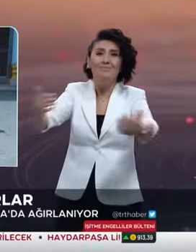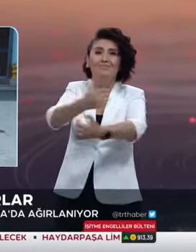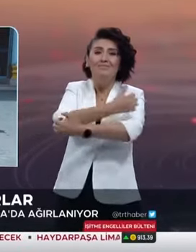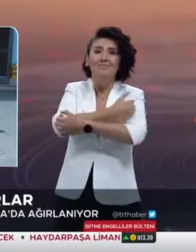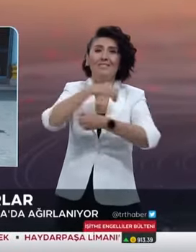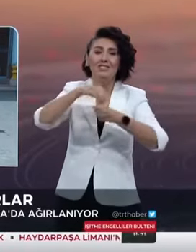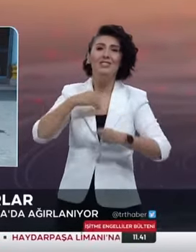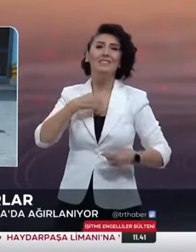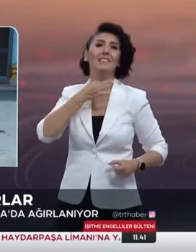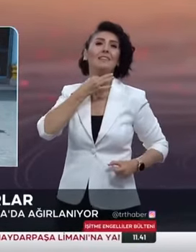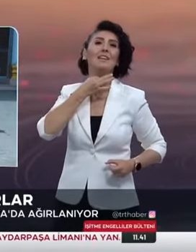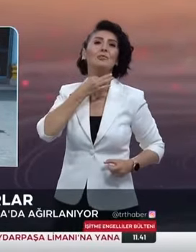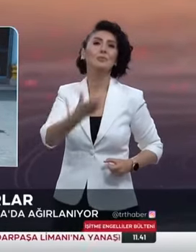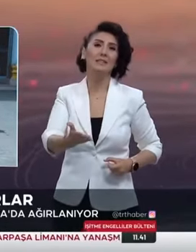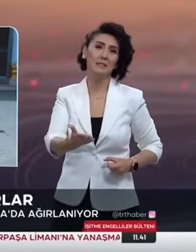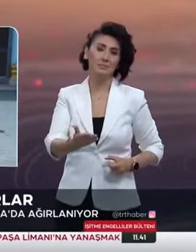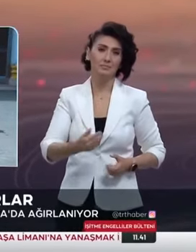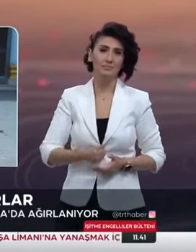için teşekkür ediyorum.